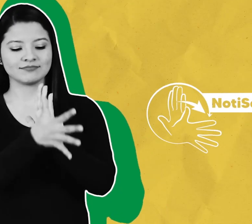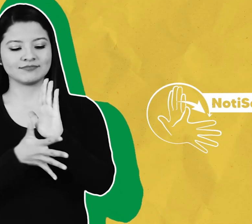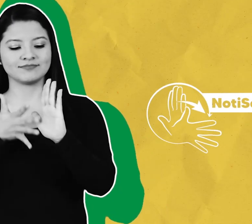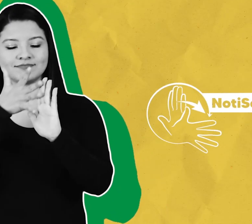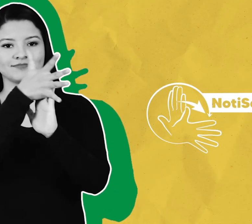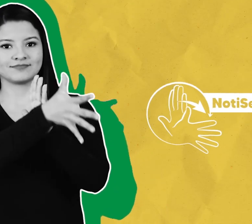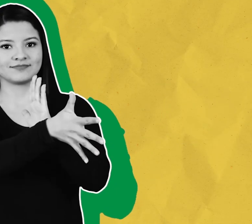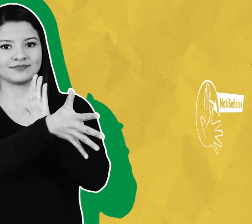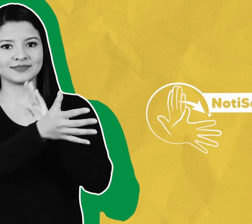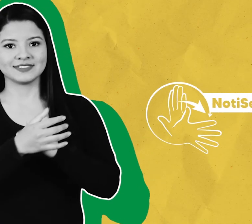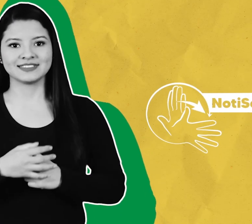¡Gracias!